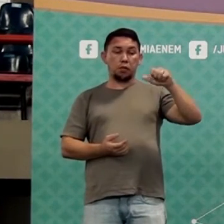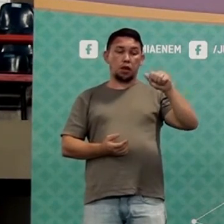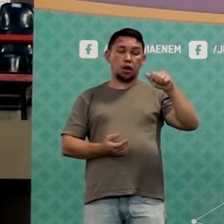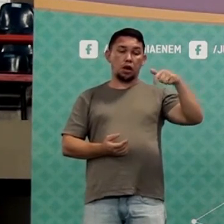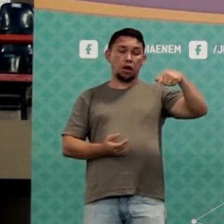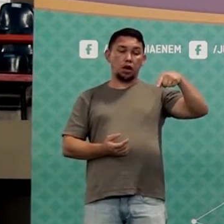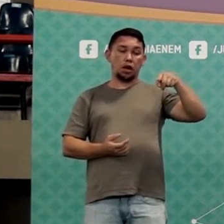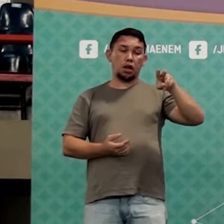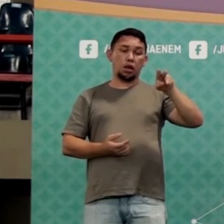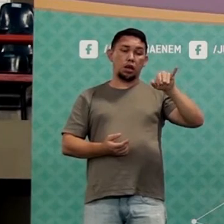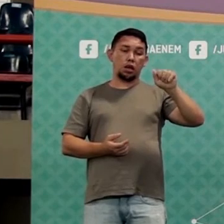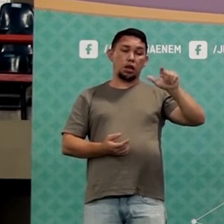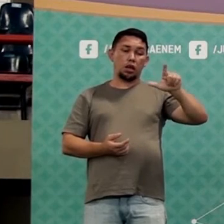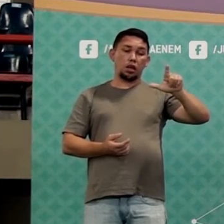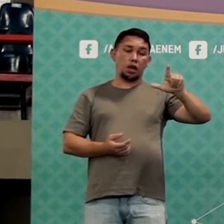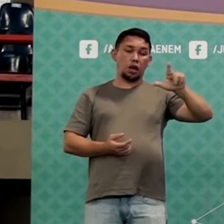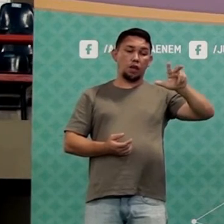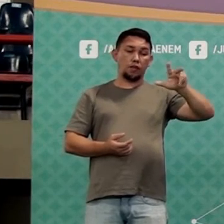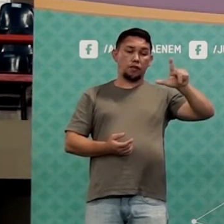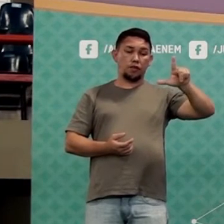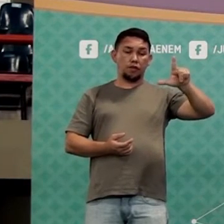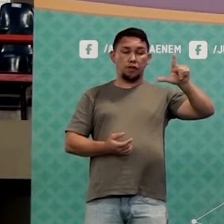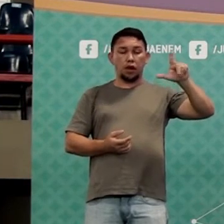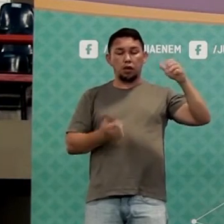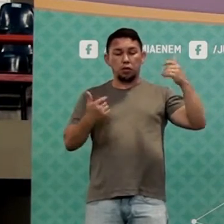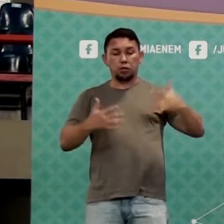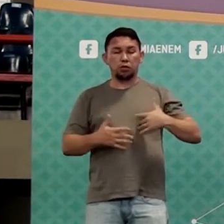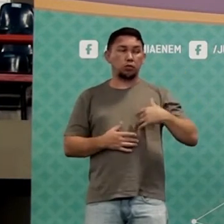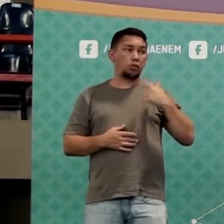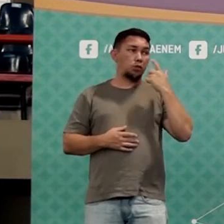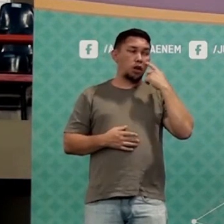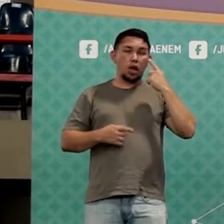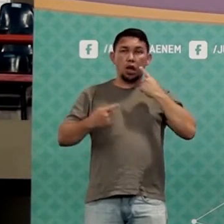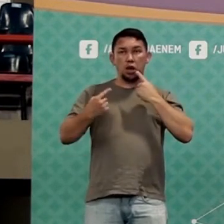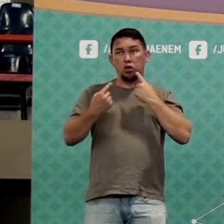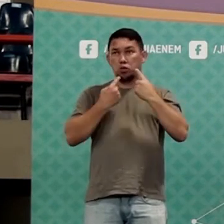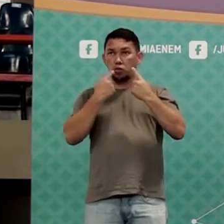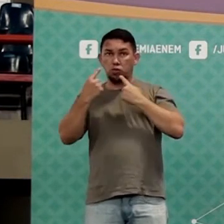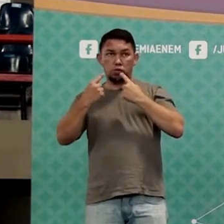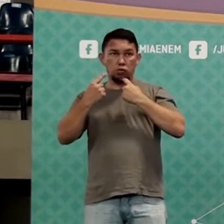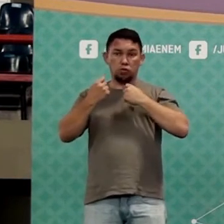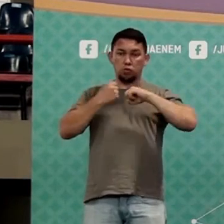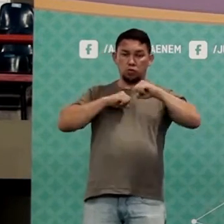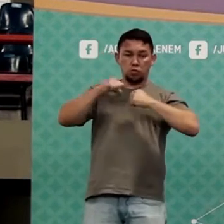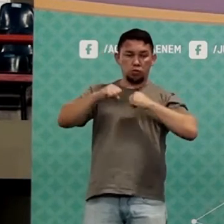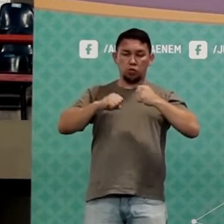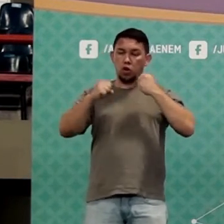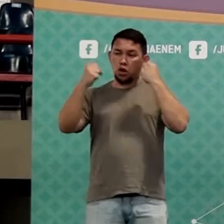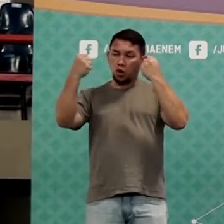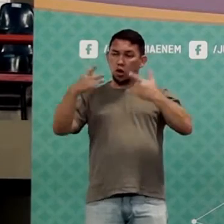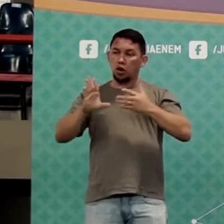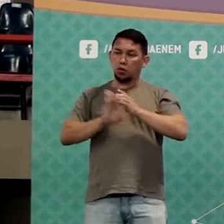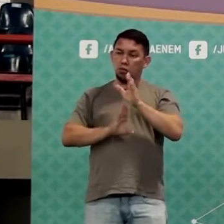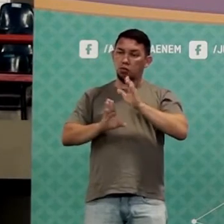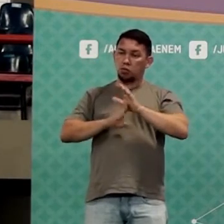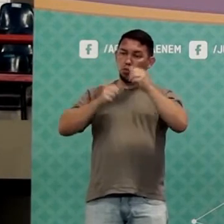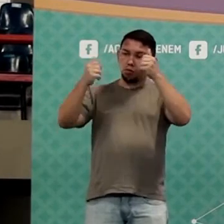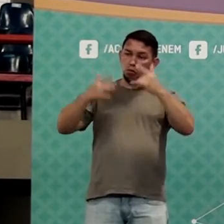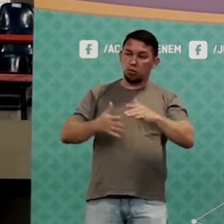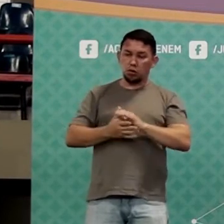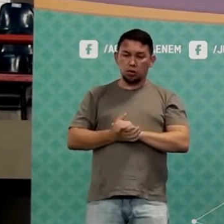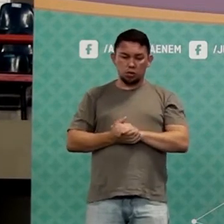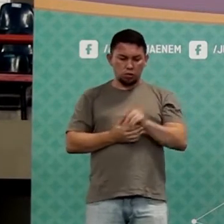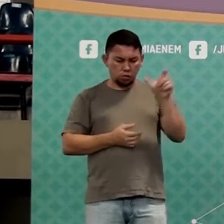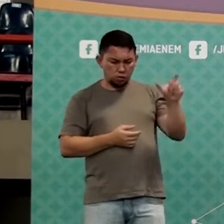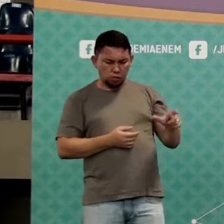ensinando como governar e não diz tudo, que ele não é besta. Se você quiser, ele te ensina o resto. Valha, como é